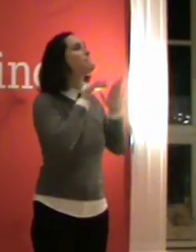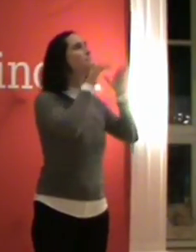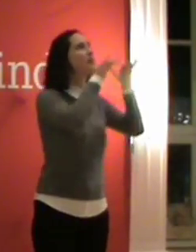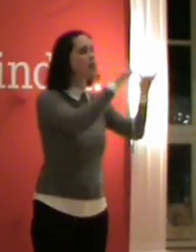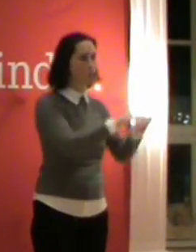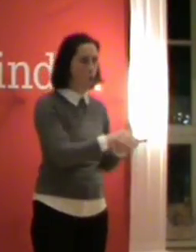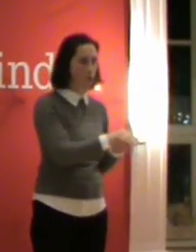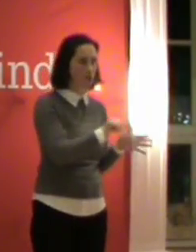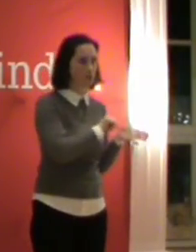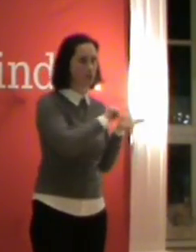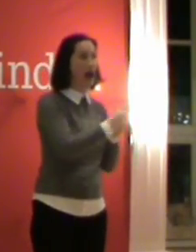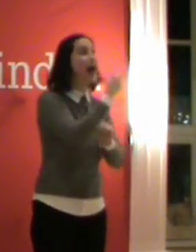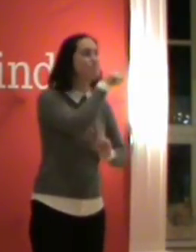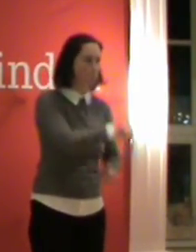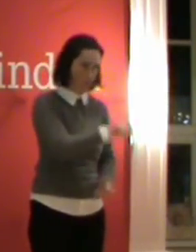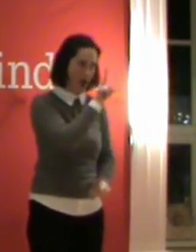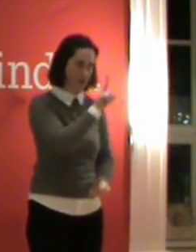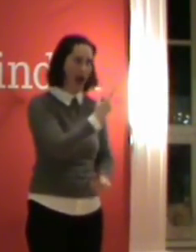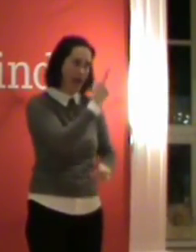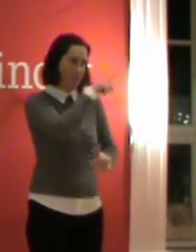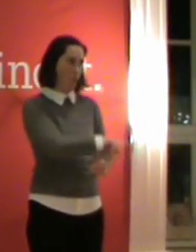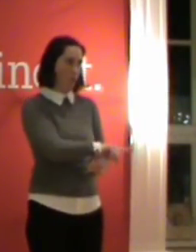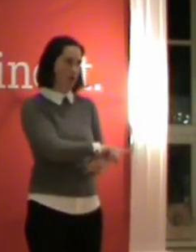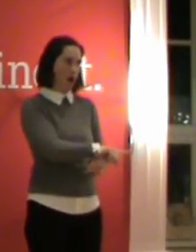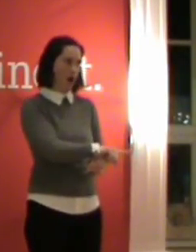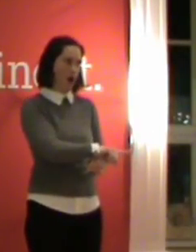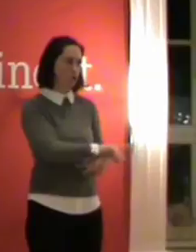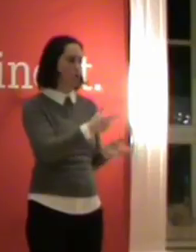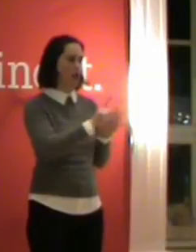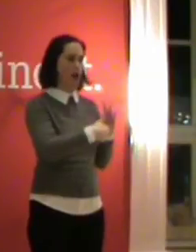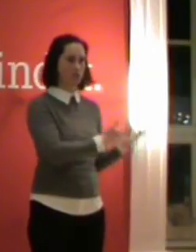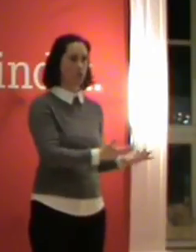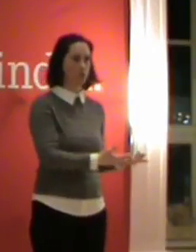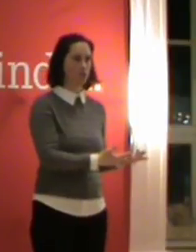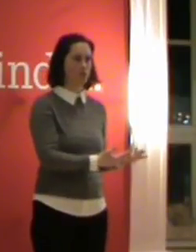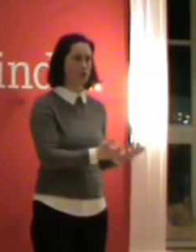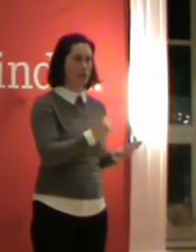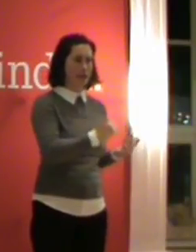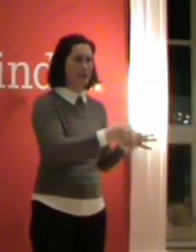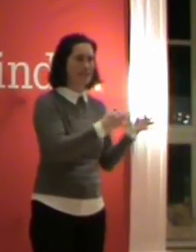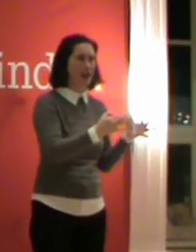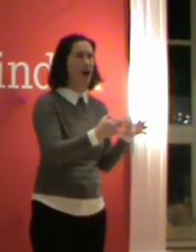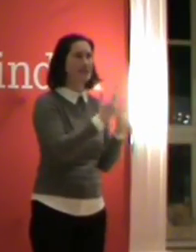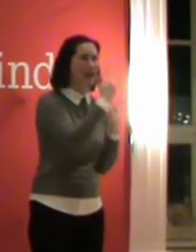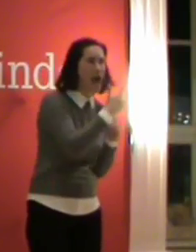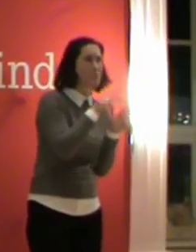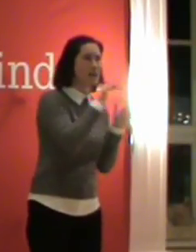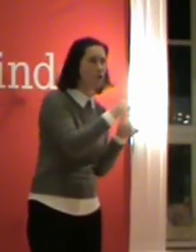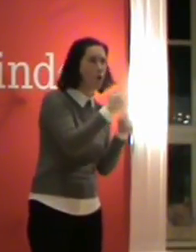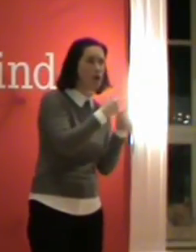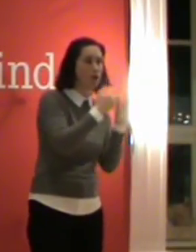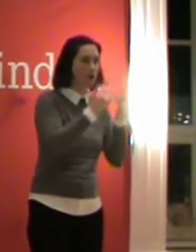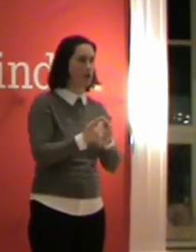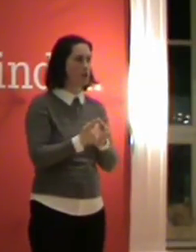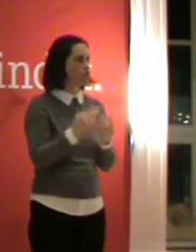lassen in einem Monat Dividende leistungslos. Das ist sozusagen jeden Tag 3 Millionen. Also ich will nur,